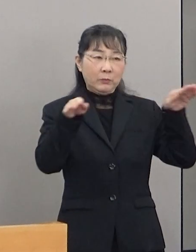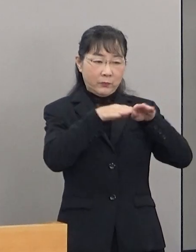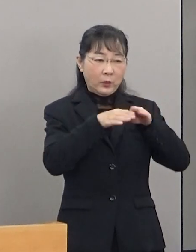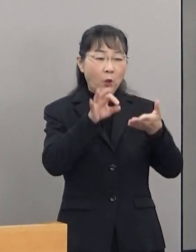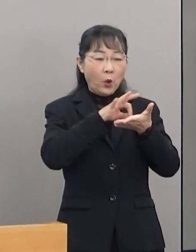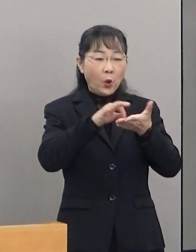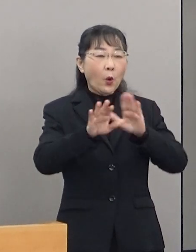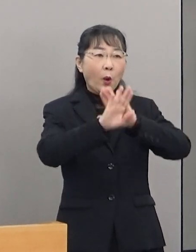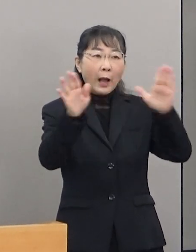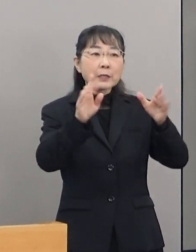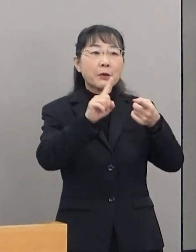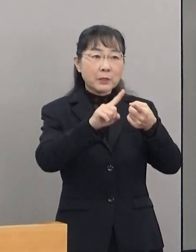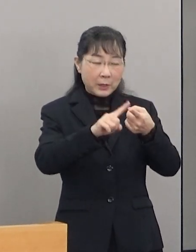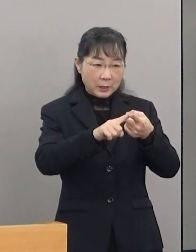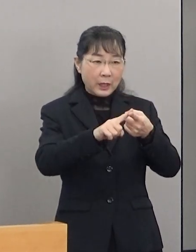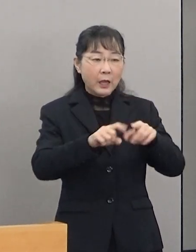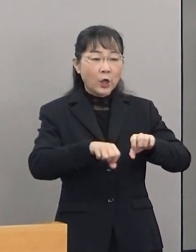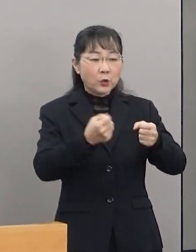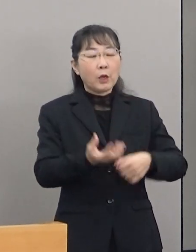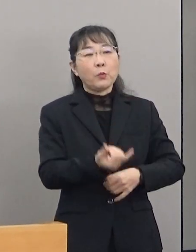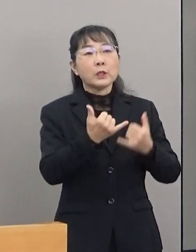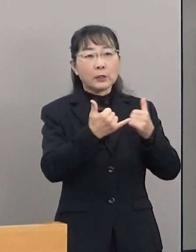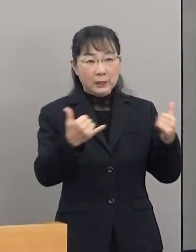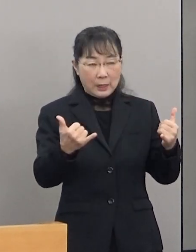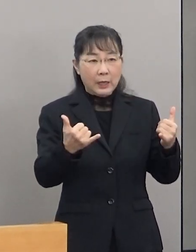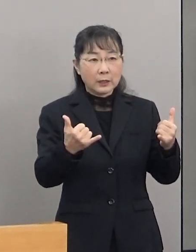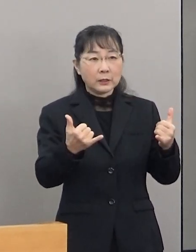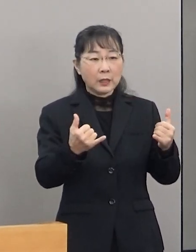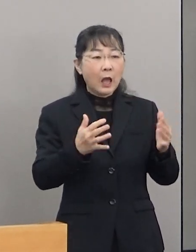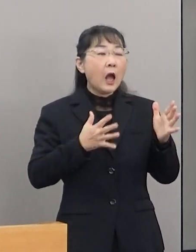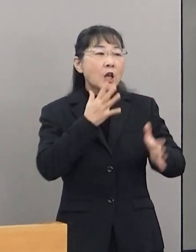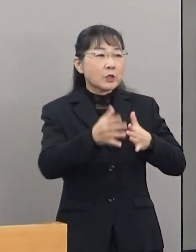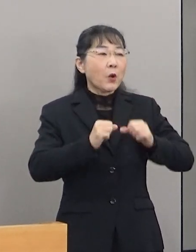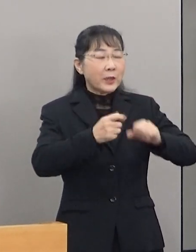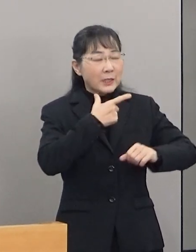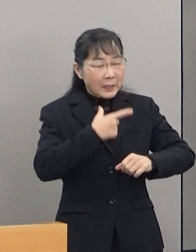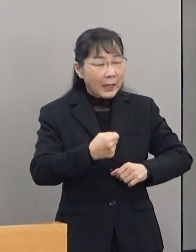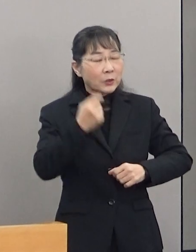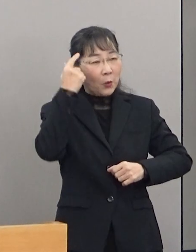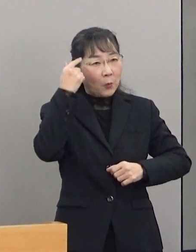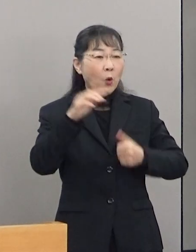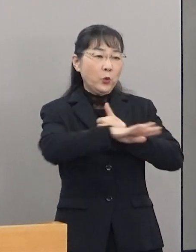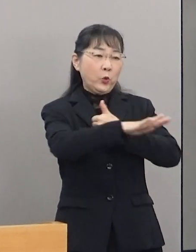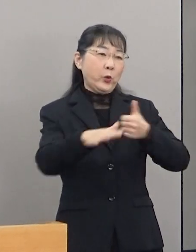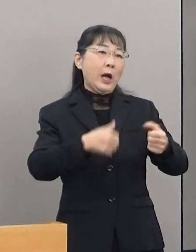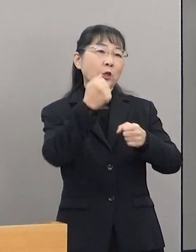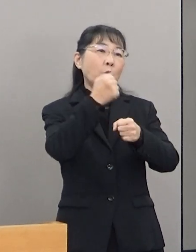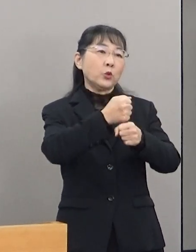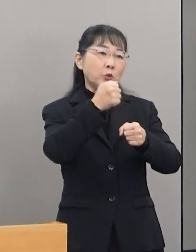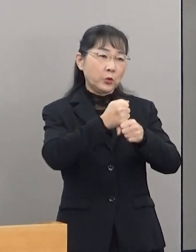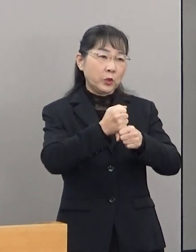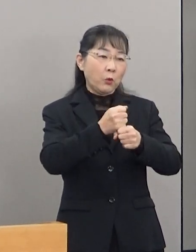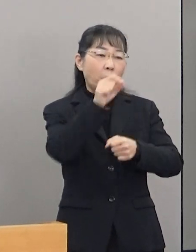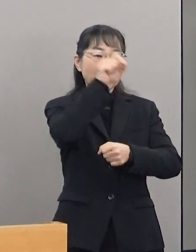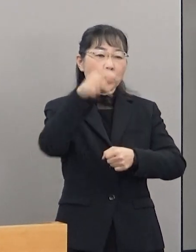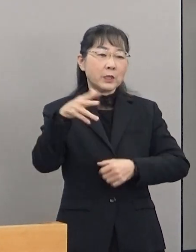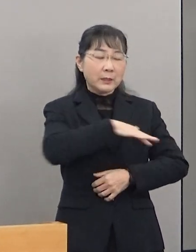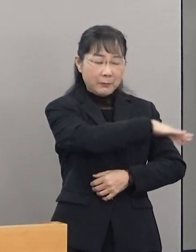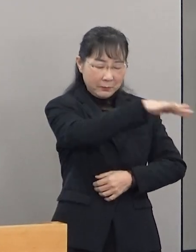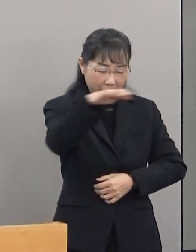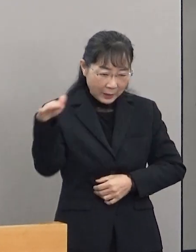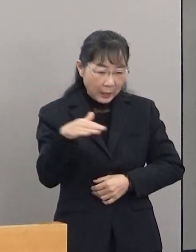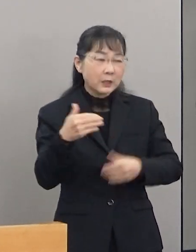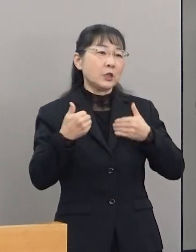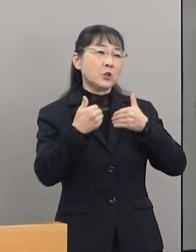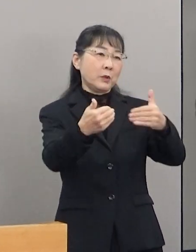して、障害のある方がスポーツをしようと思う環境づくりを全市的に進めていくために